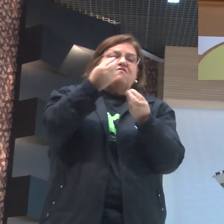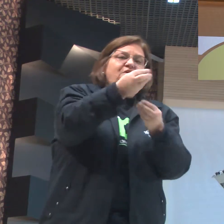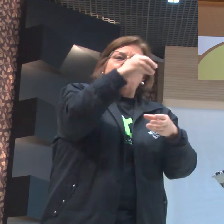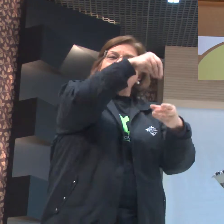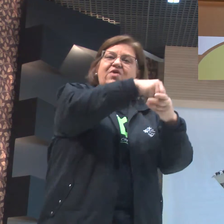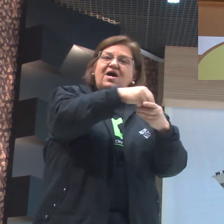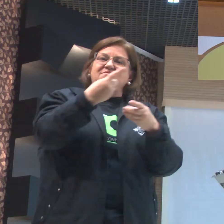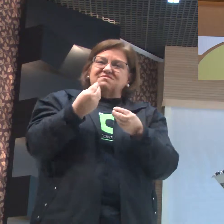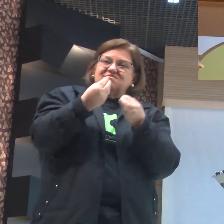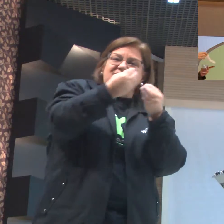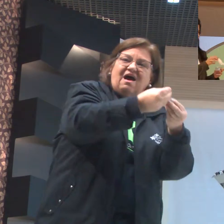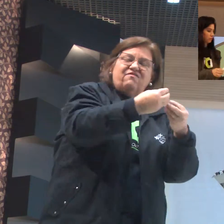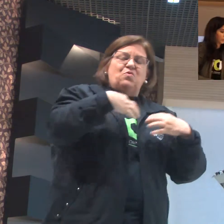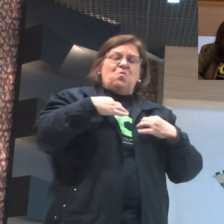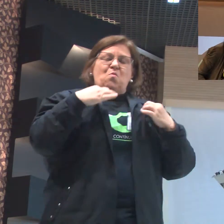voluntariamente, gente que